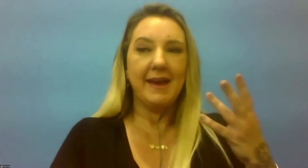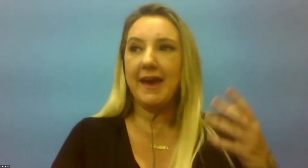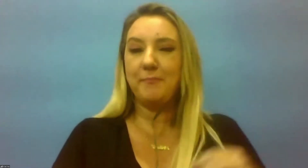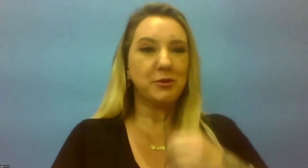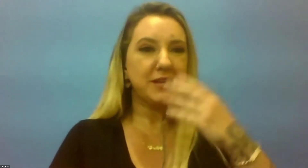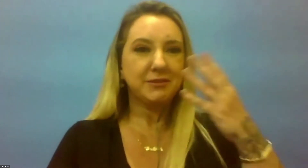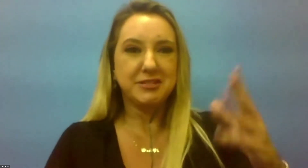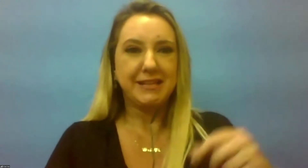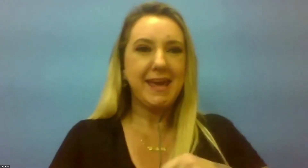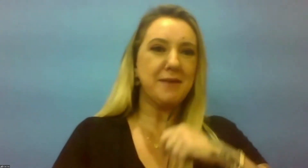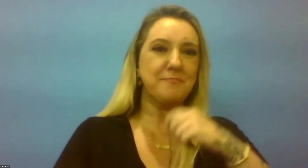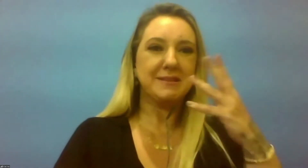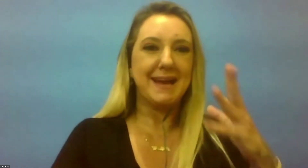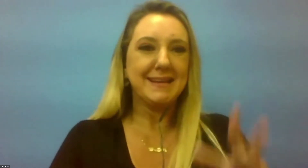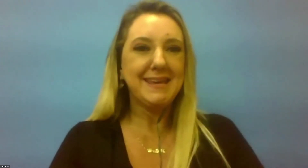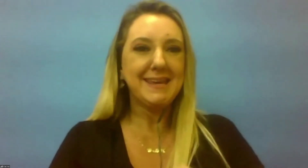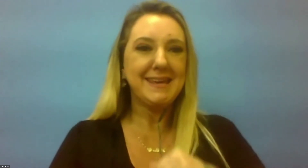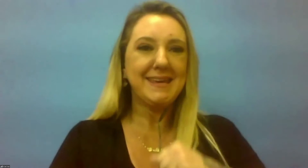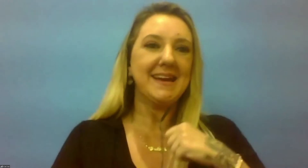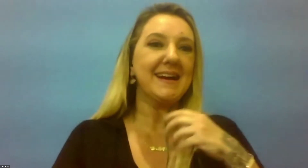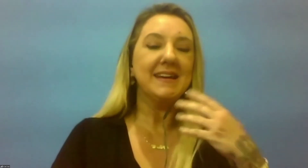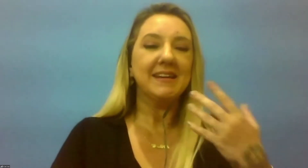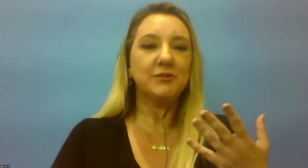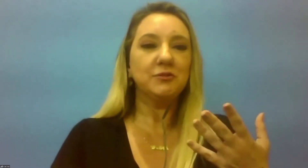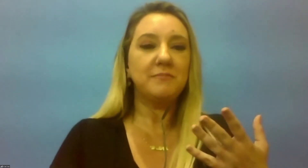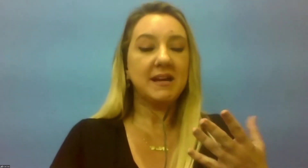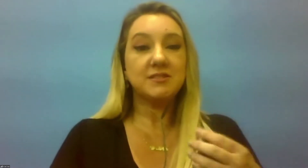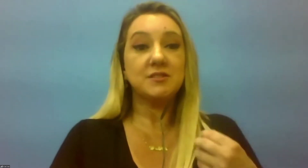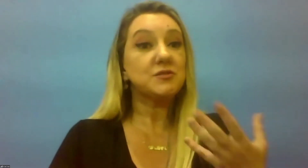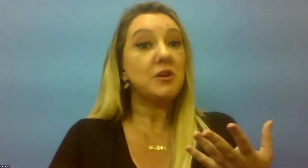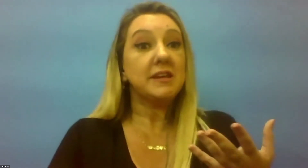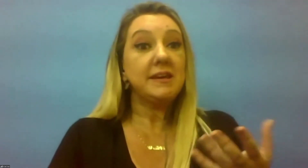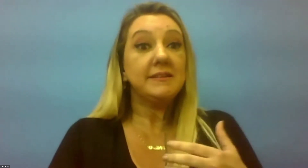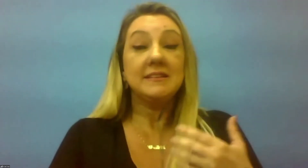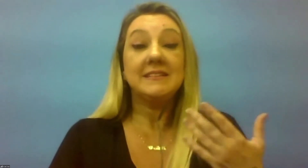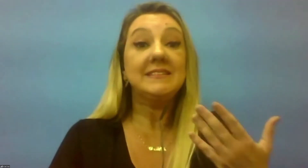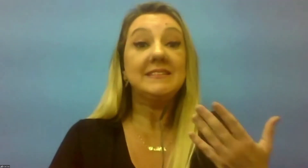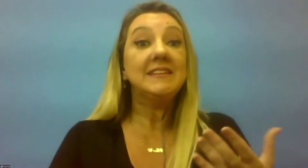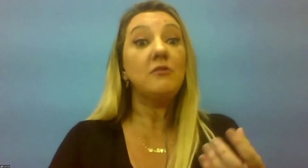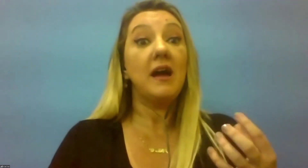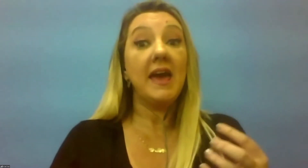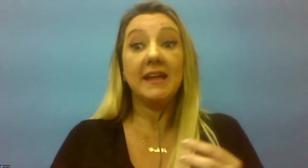chover, projetos de lei, portaria e tudo mais. Só que